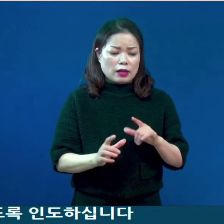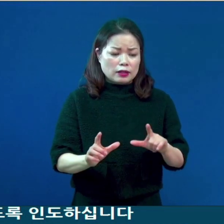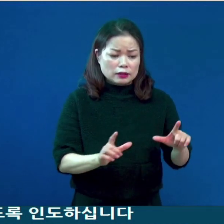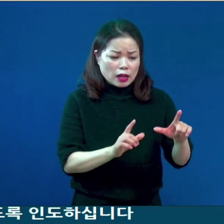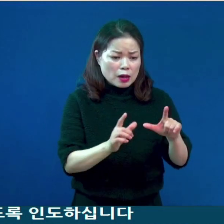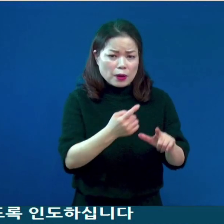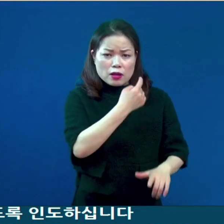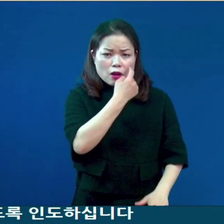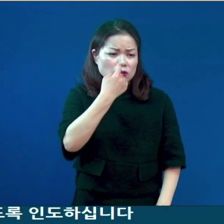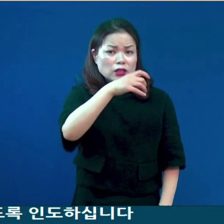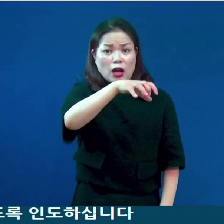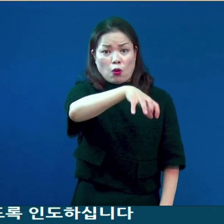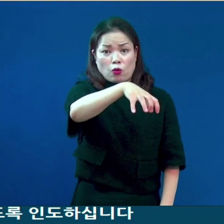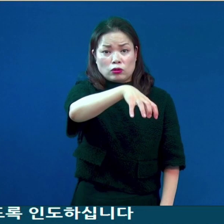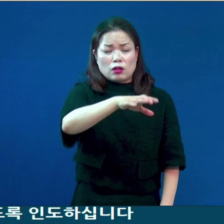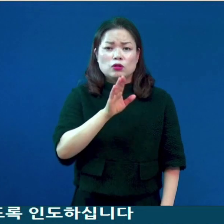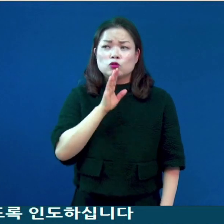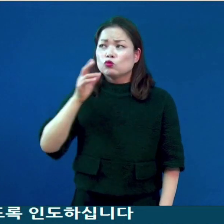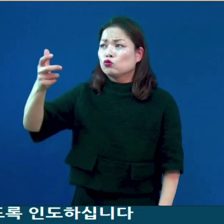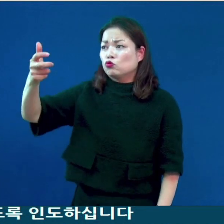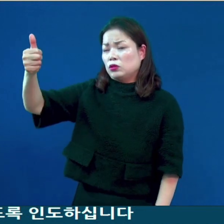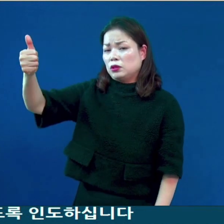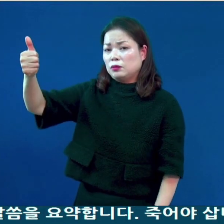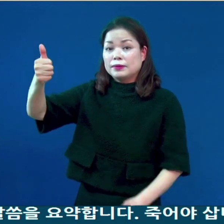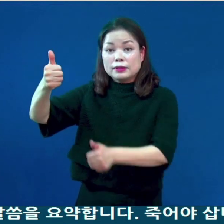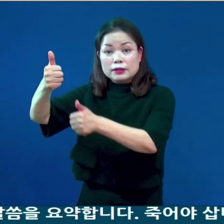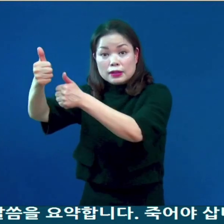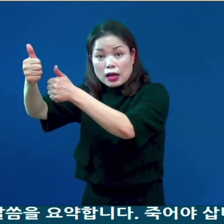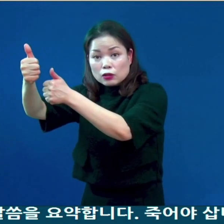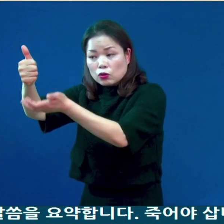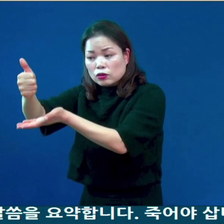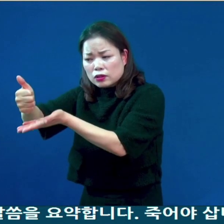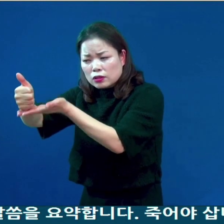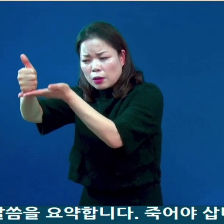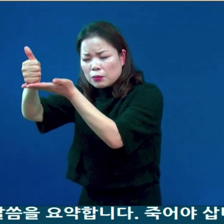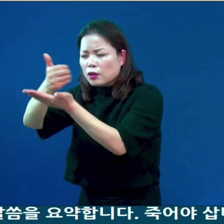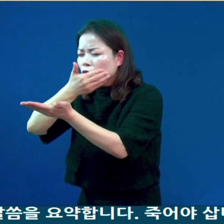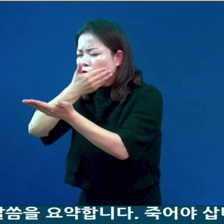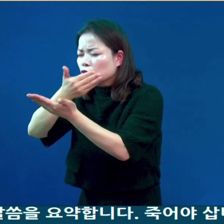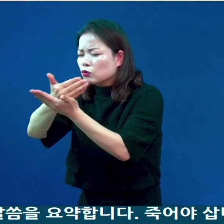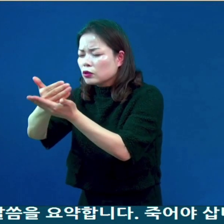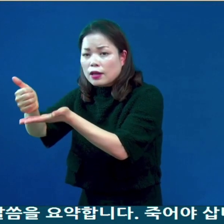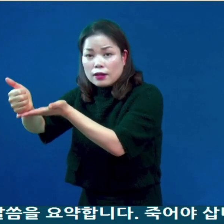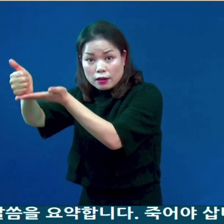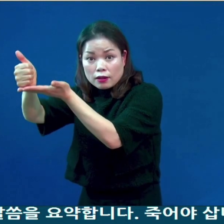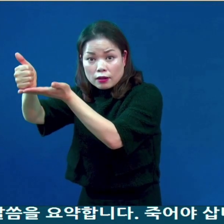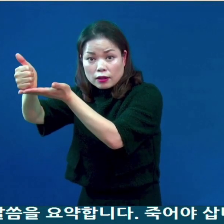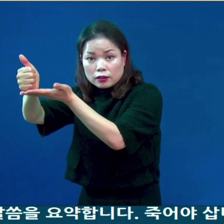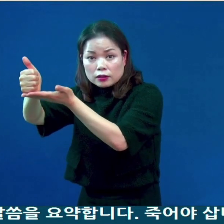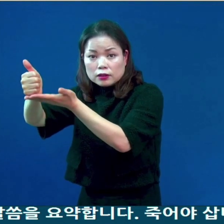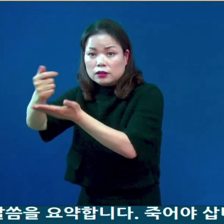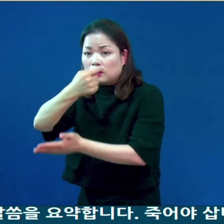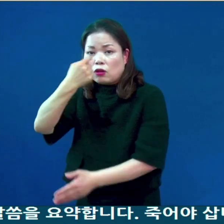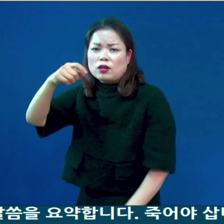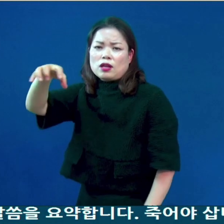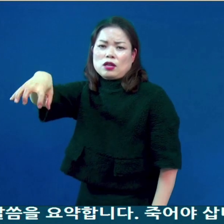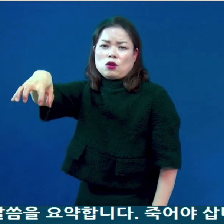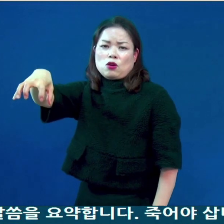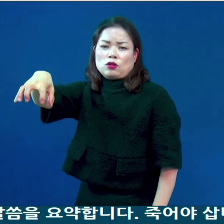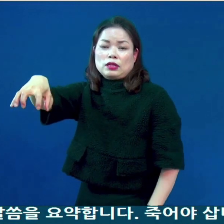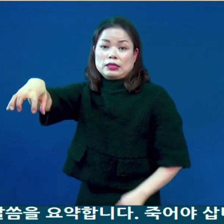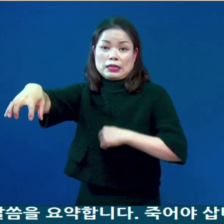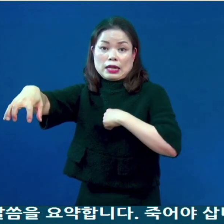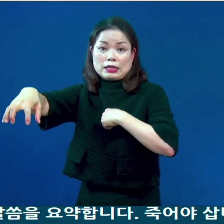현장 가운데 정말 주님을 따르고 섬기고 귀히 여김으로 우리가 그 현장에서